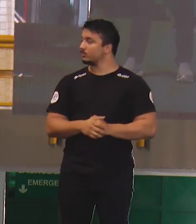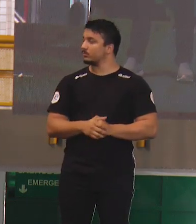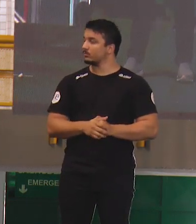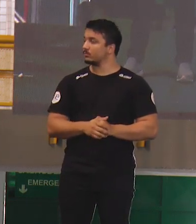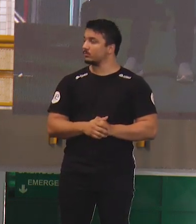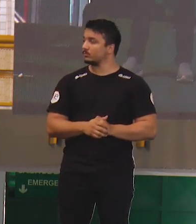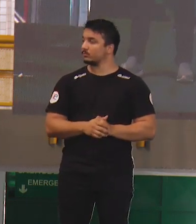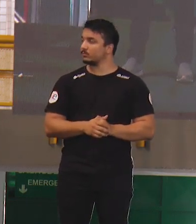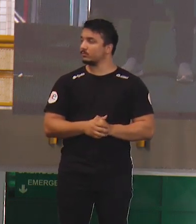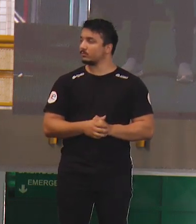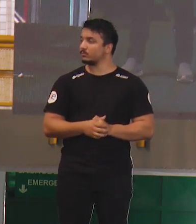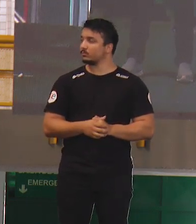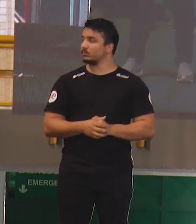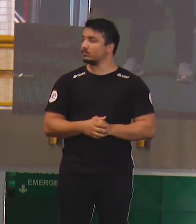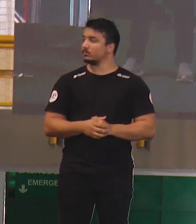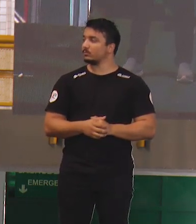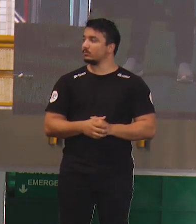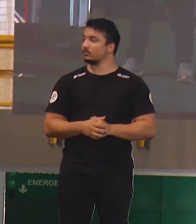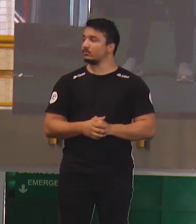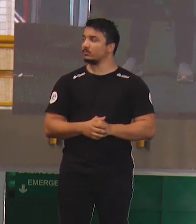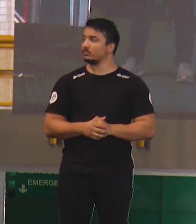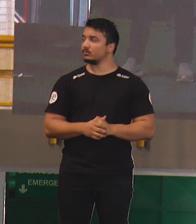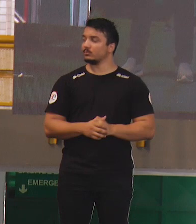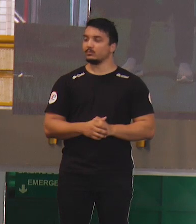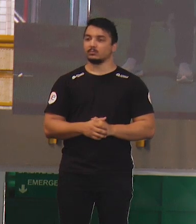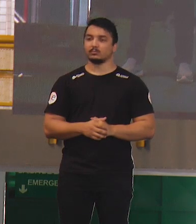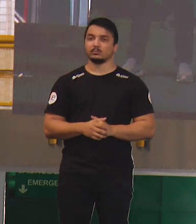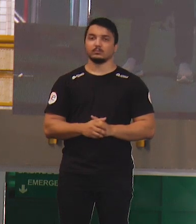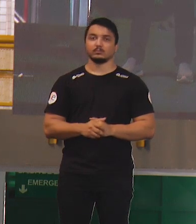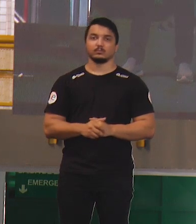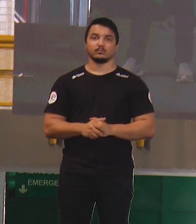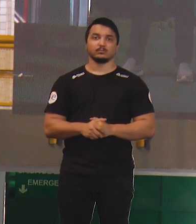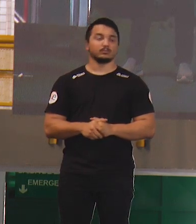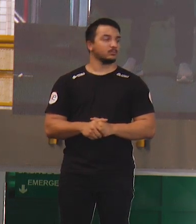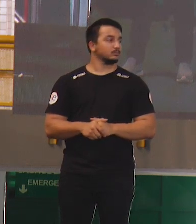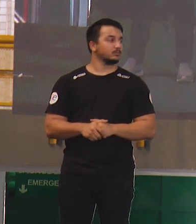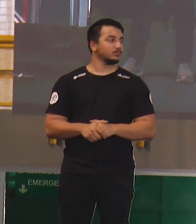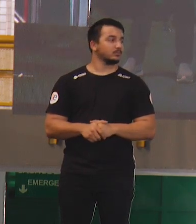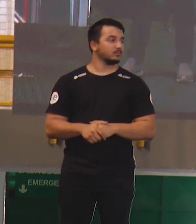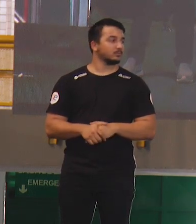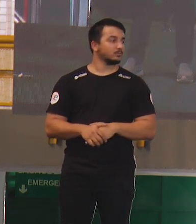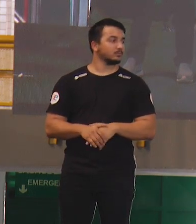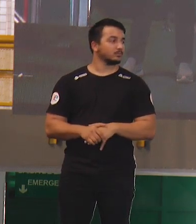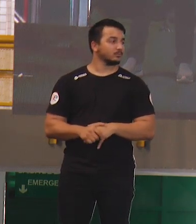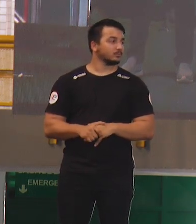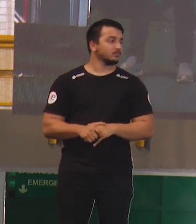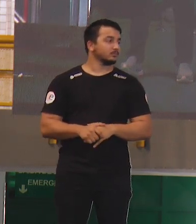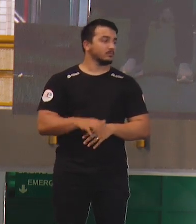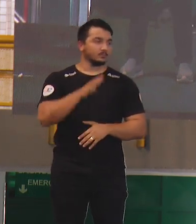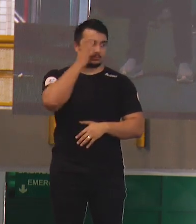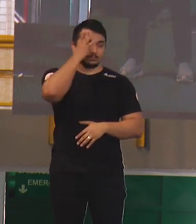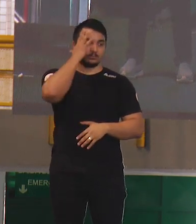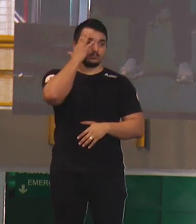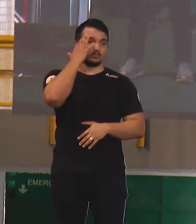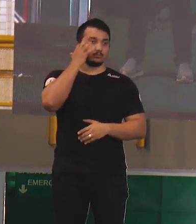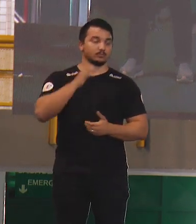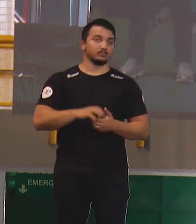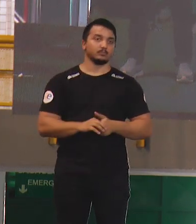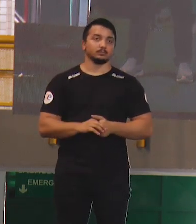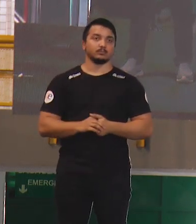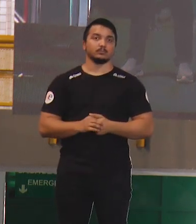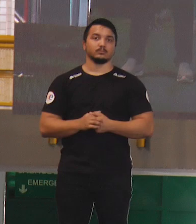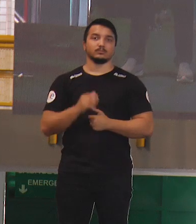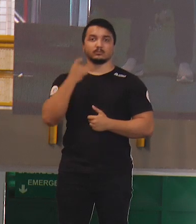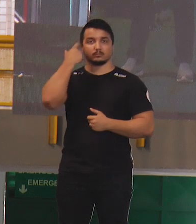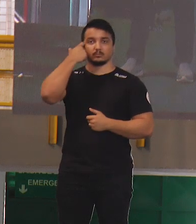Pronto. Recado passado. Aqui, não, isso aqui é conta. Vamos embora. Escola. Opa, obrigado. Vamos